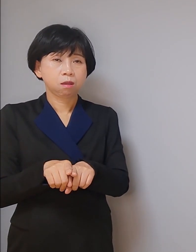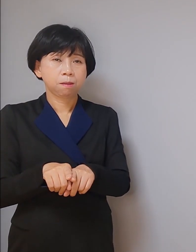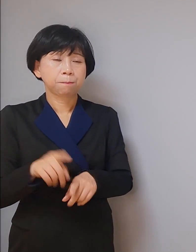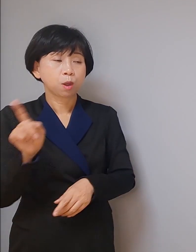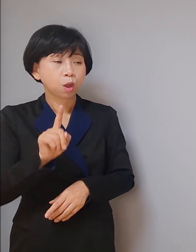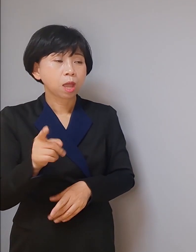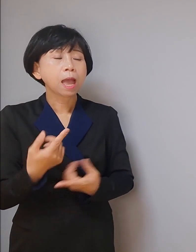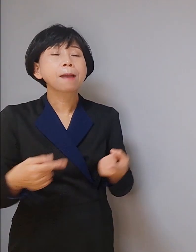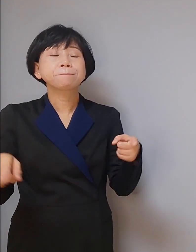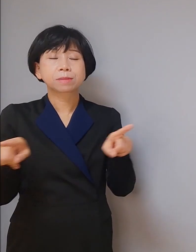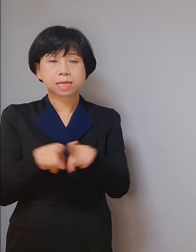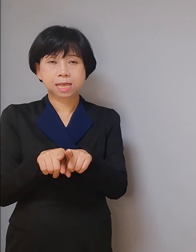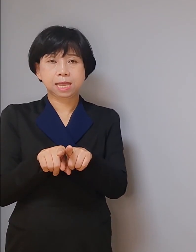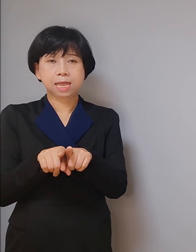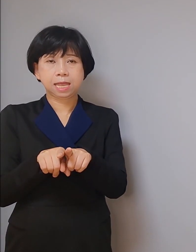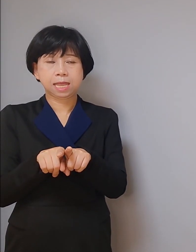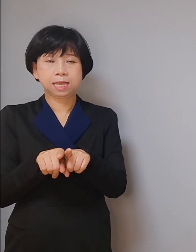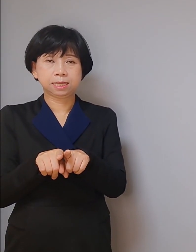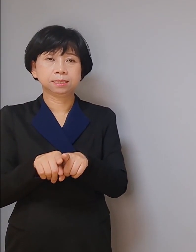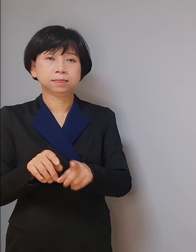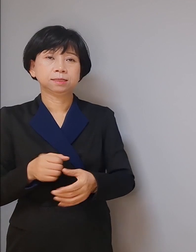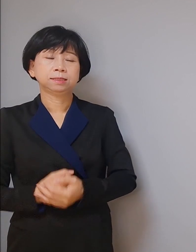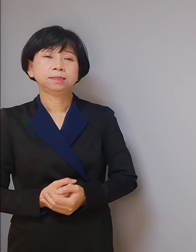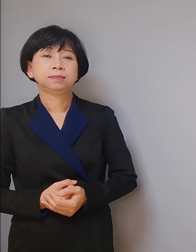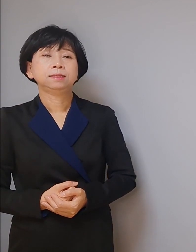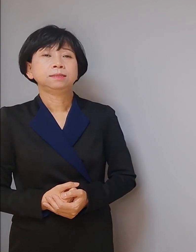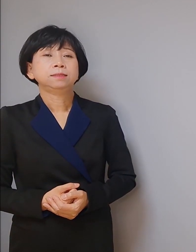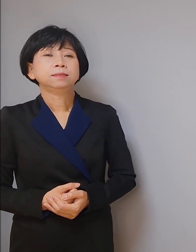바꾸면 함께라는 뜻입니다.